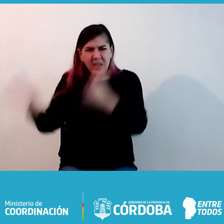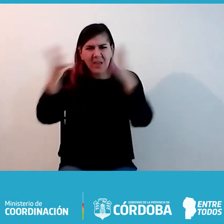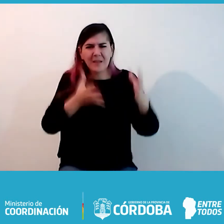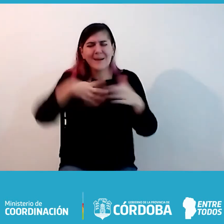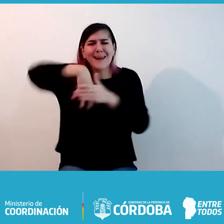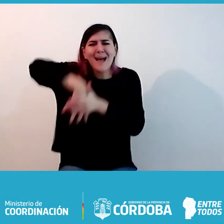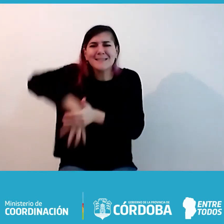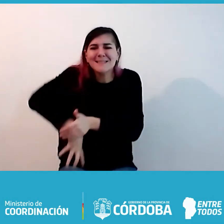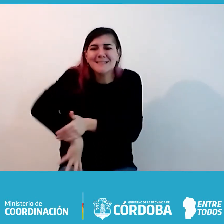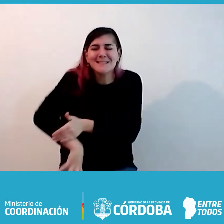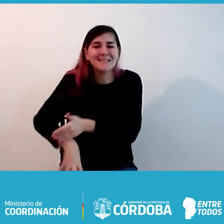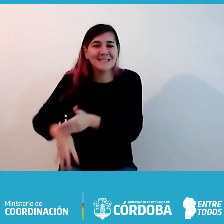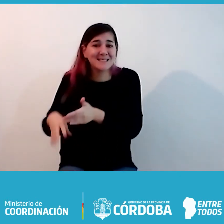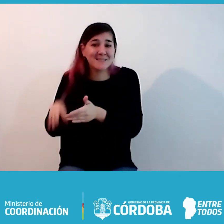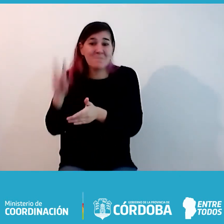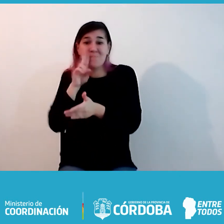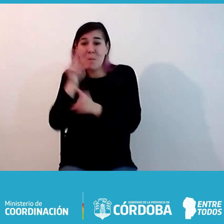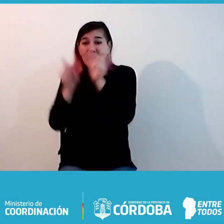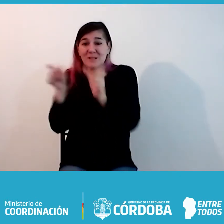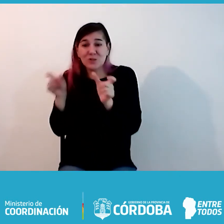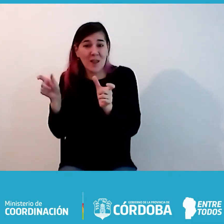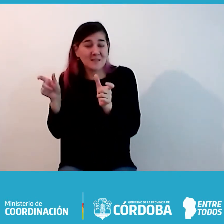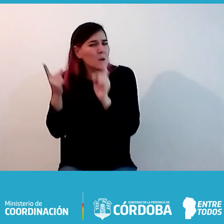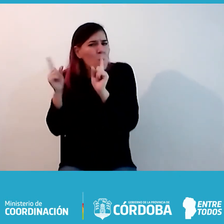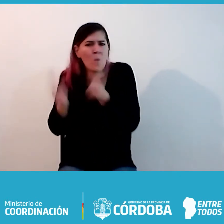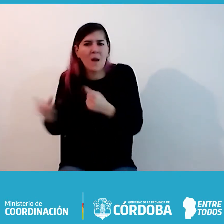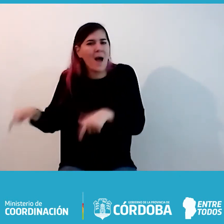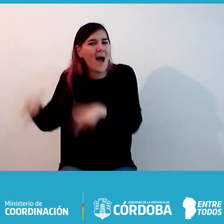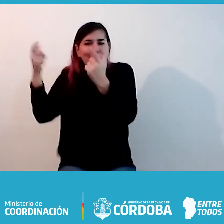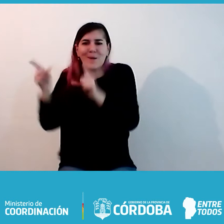tan profundas como los árboles autóctonos de nuestro monte.